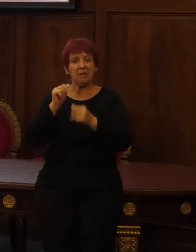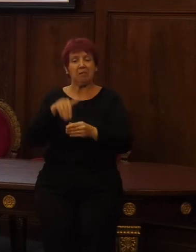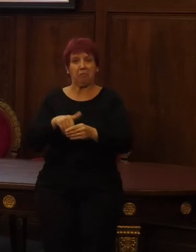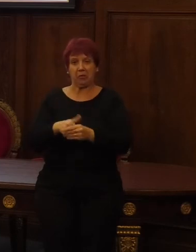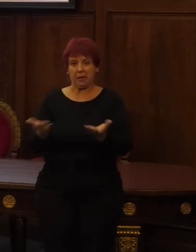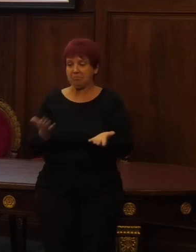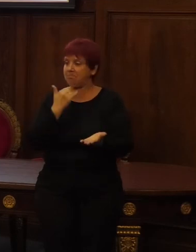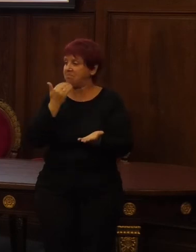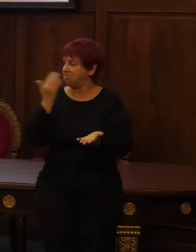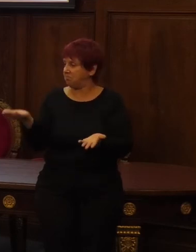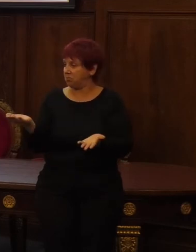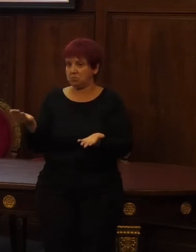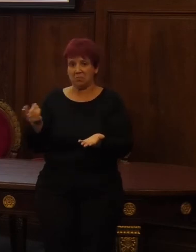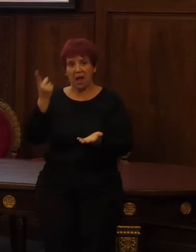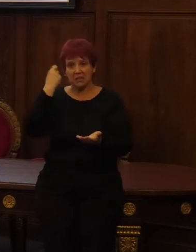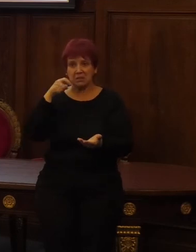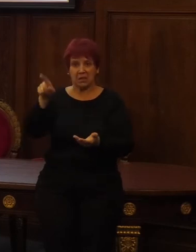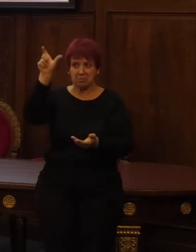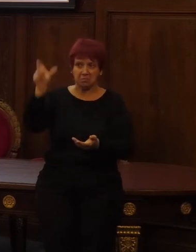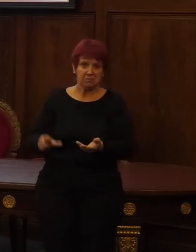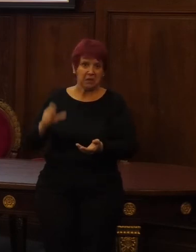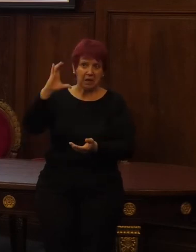quién votaba? ¿A Scherzer o a Carrasco?